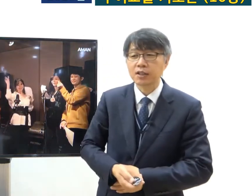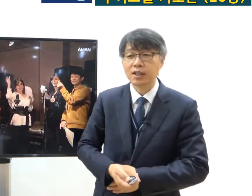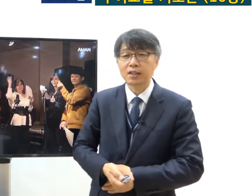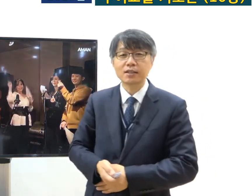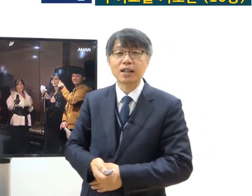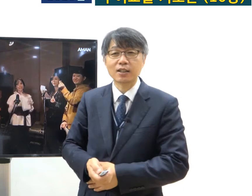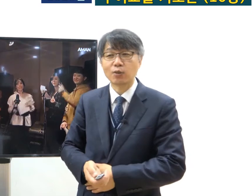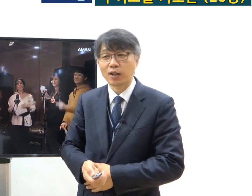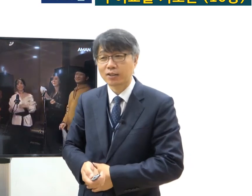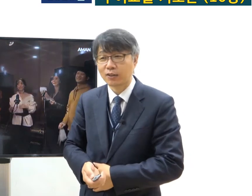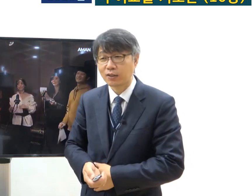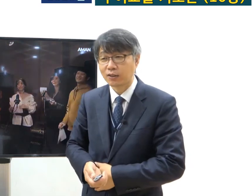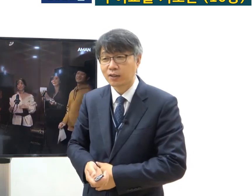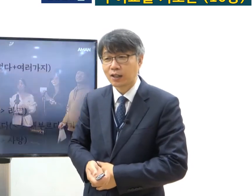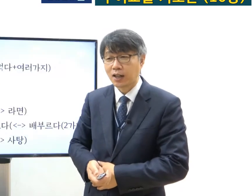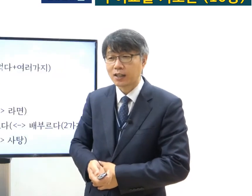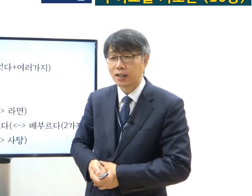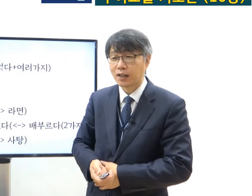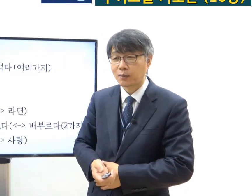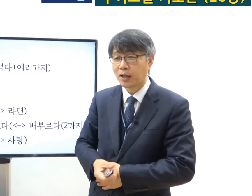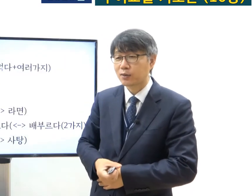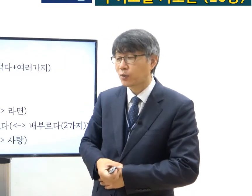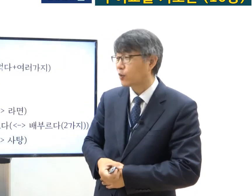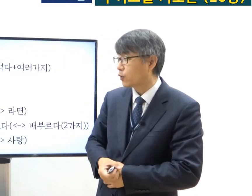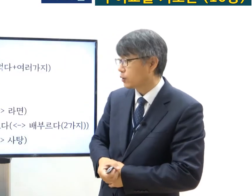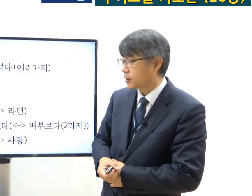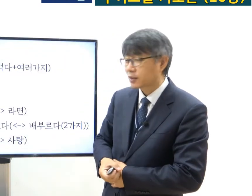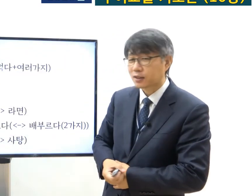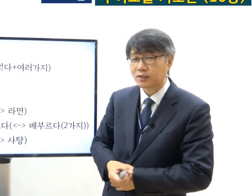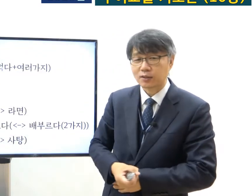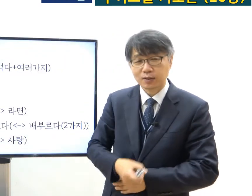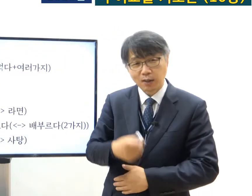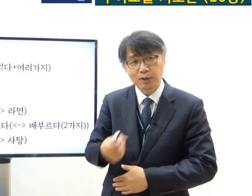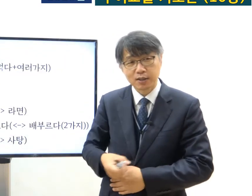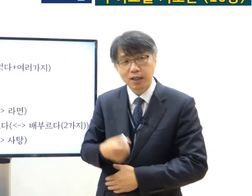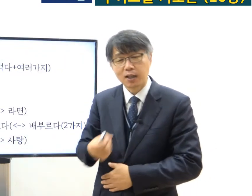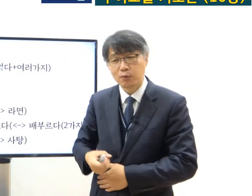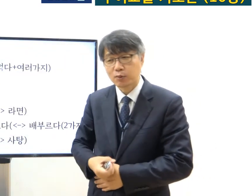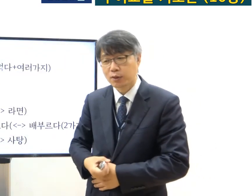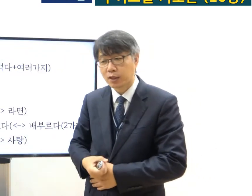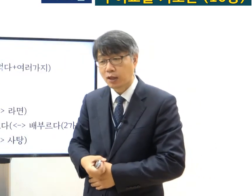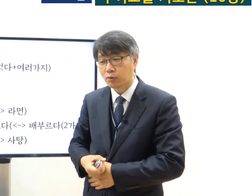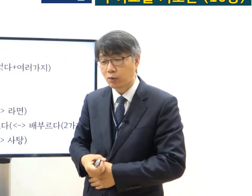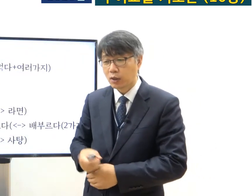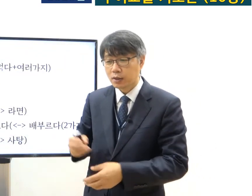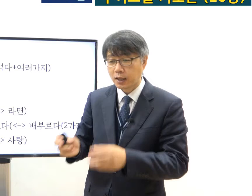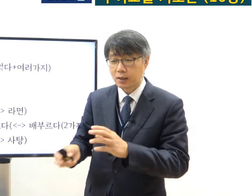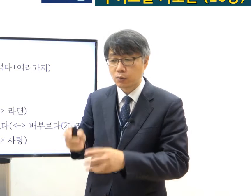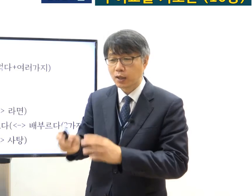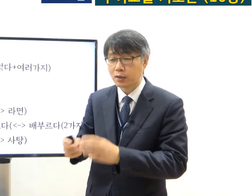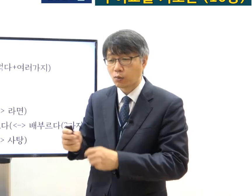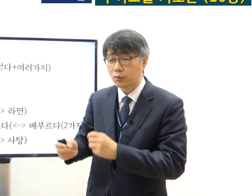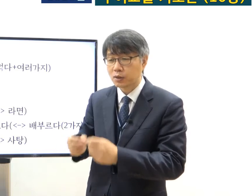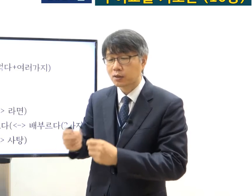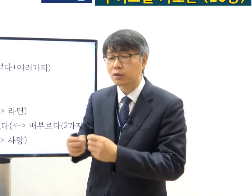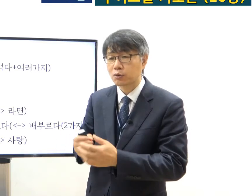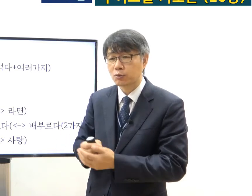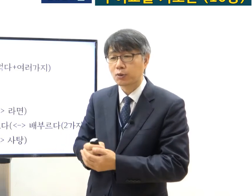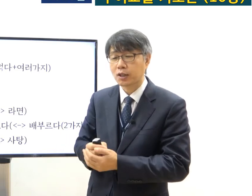천천히 느리게 하는 노래라서 하기가 편하죠. 그래서 한 번씩 따라 해보시면 될 것 같고요. 제가 이제 조사를 조금씩 더 넣었을 수도 있을 것